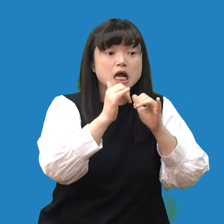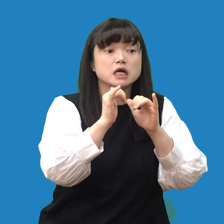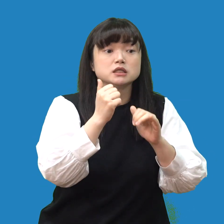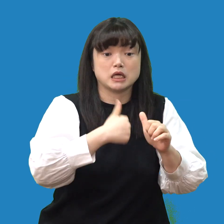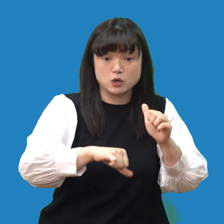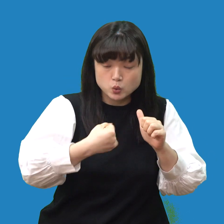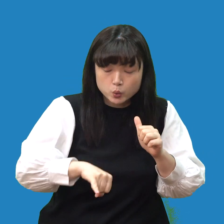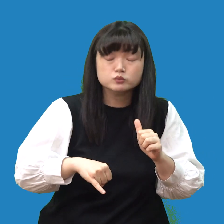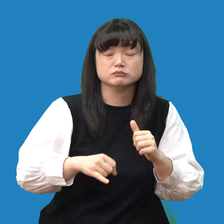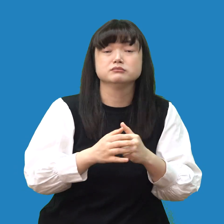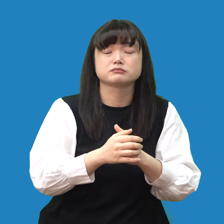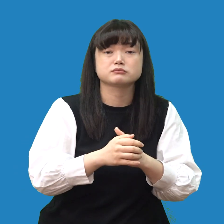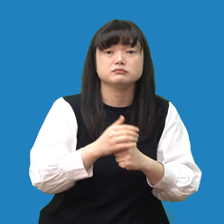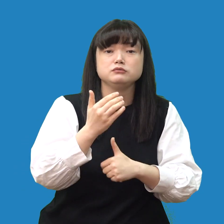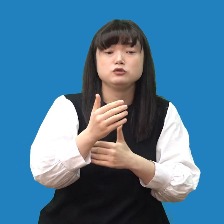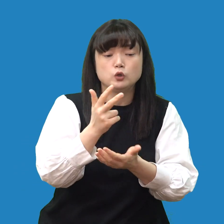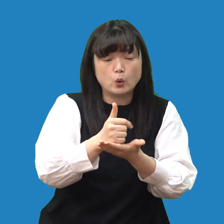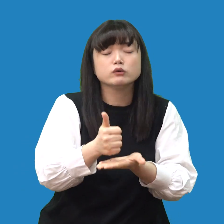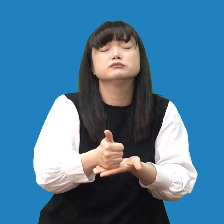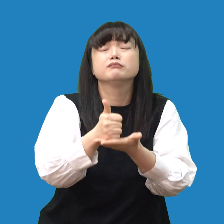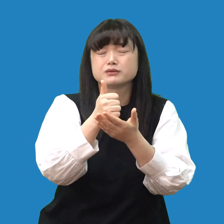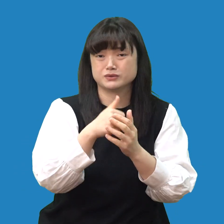자손들이 여호와를 섬겼습니다.